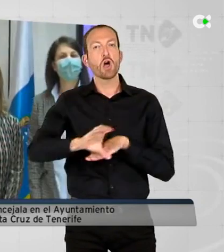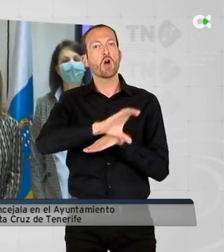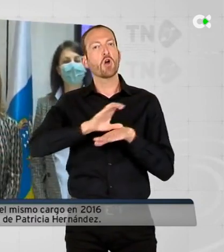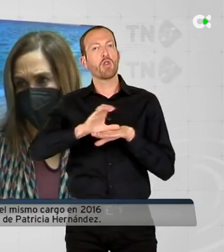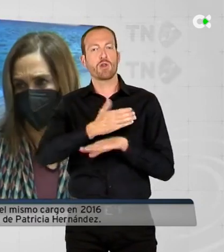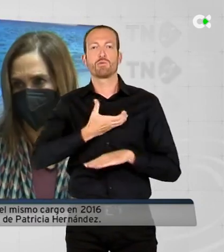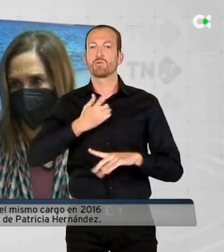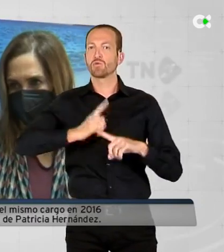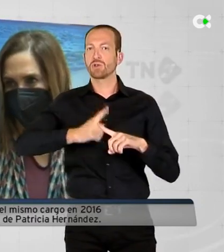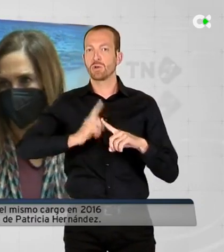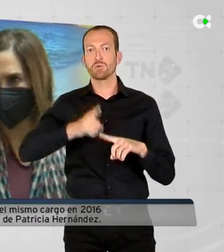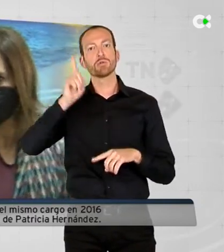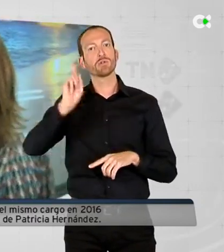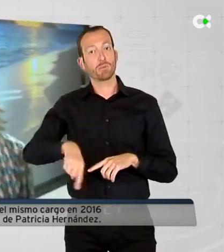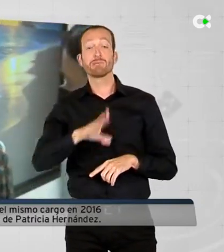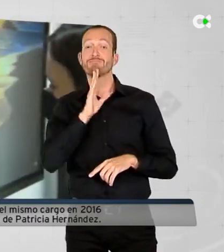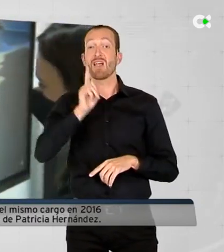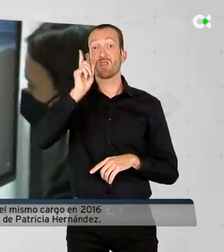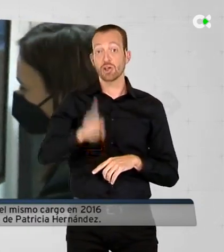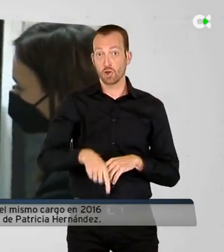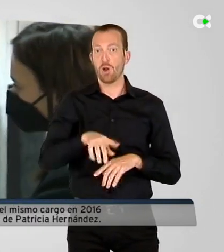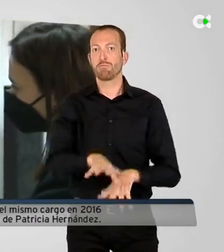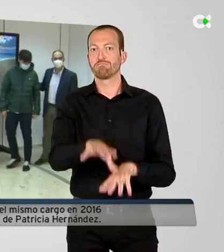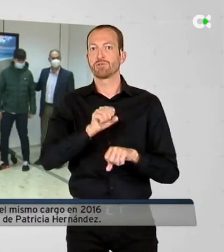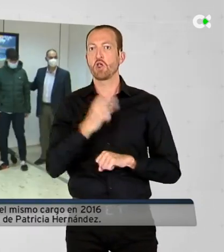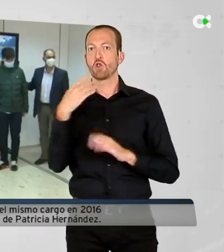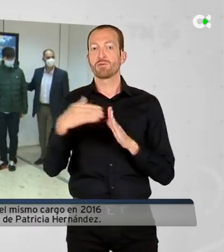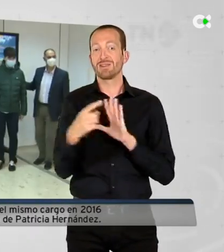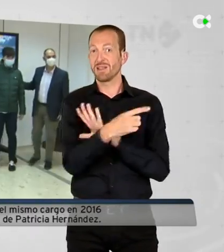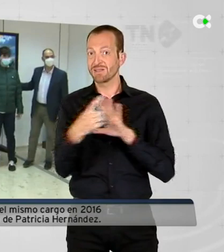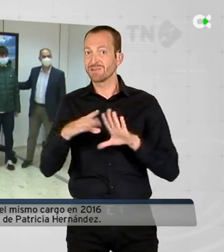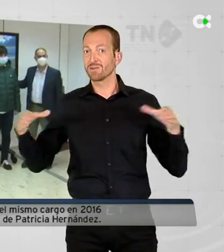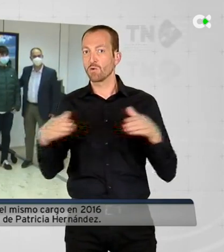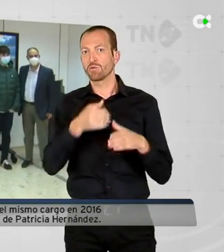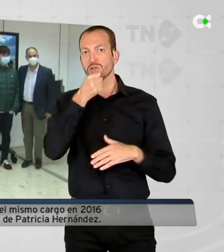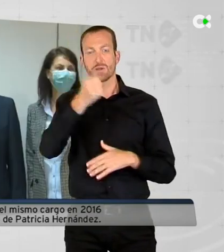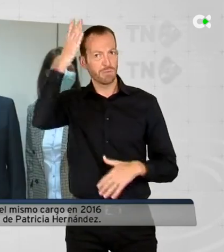Cruz de Tenerife y ya ocupó el mismo cargo en 2016 en el equipo de Patricia Hernández.